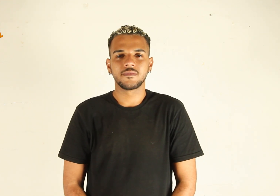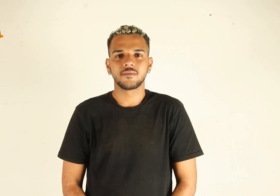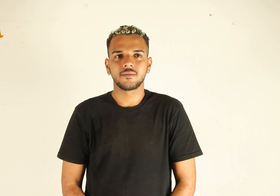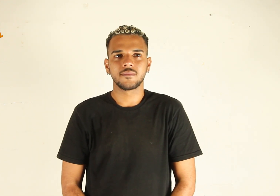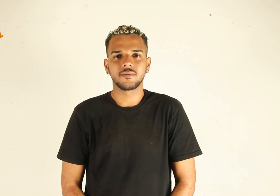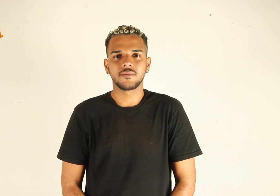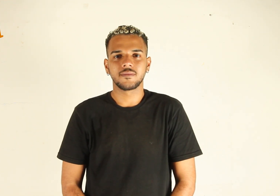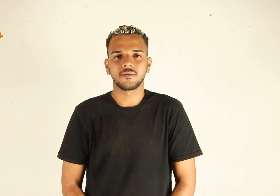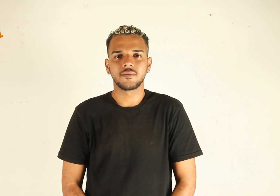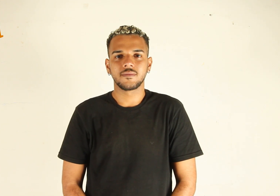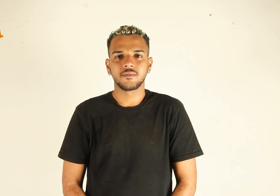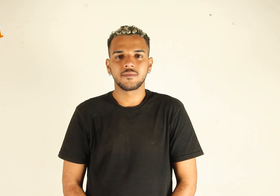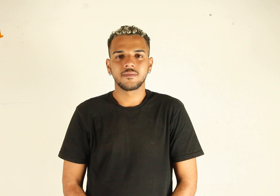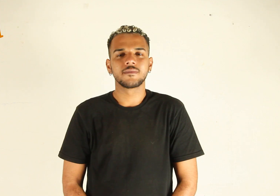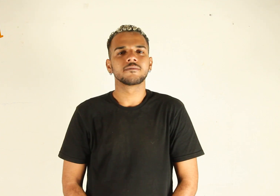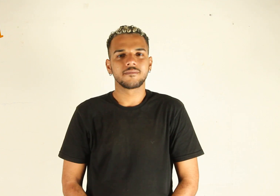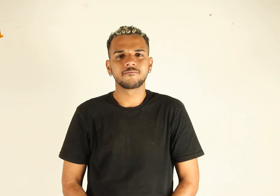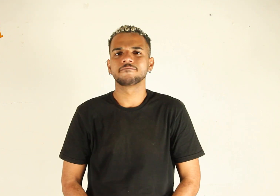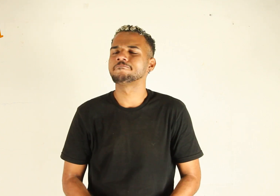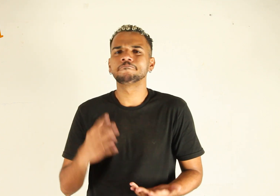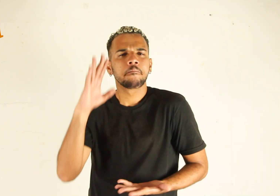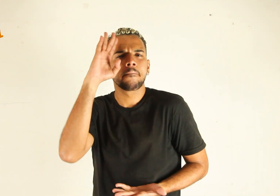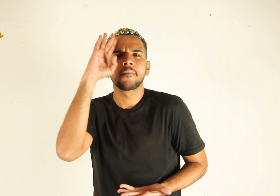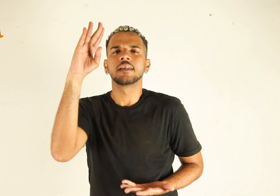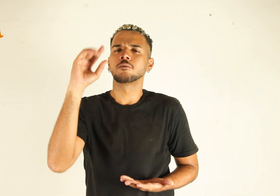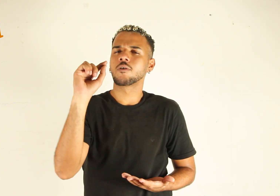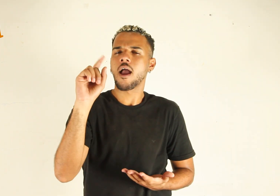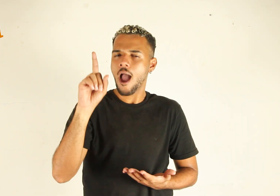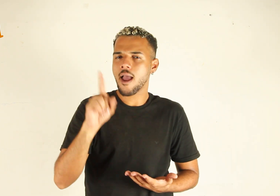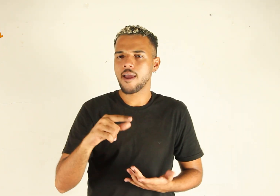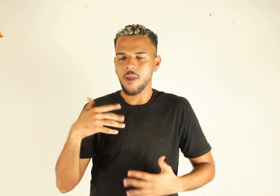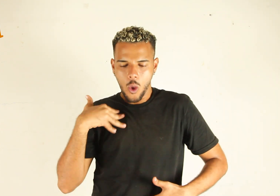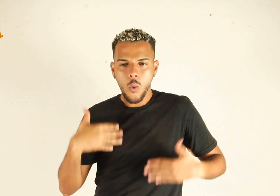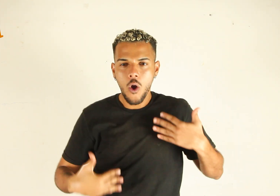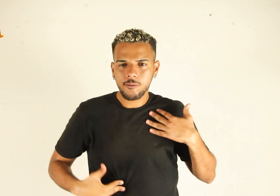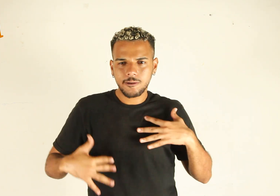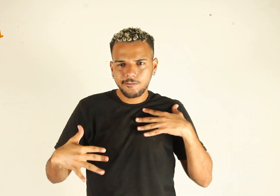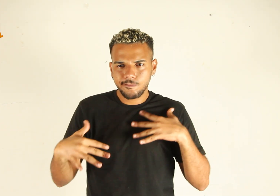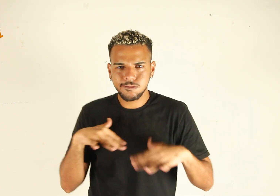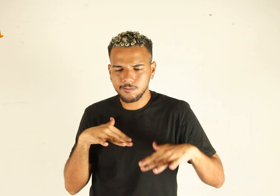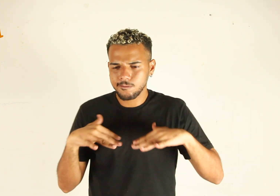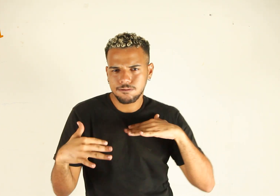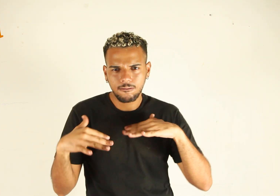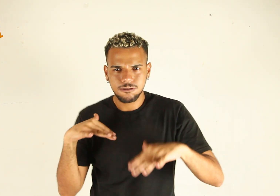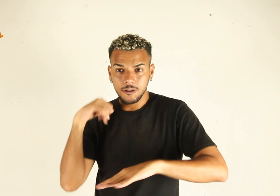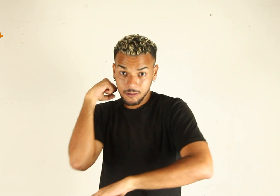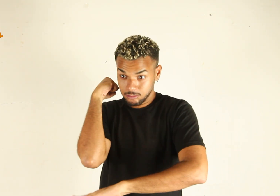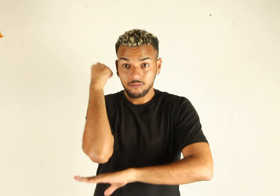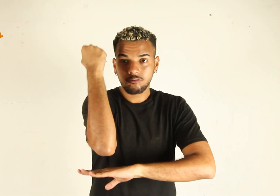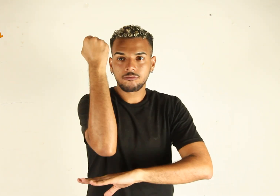Pernambuco, por exemplo, os movimentos da capoeira originaram os passos do frevo. A trajetória da rainha angolana